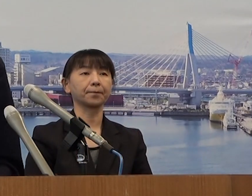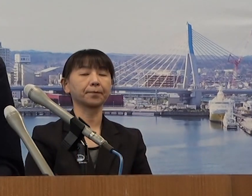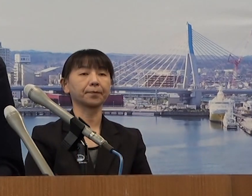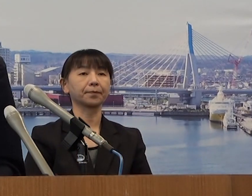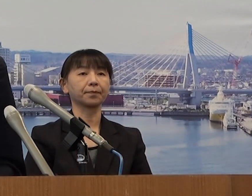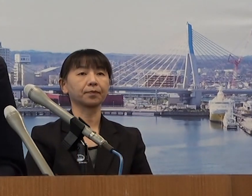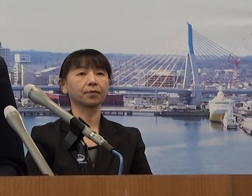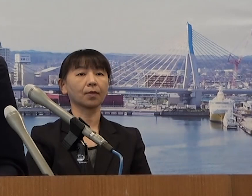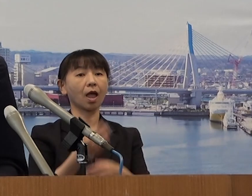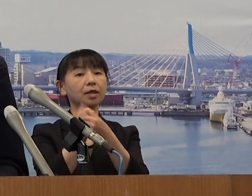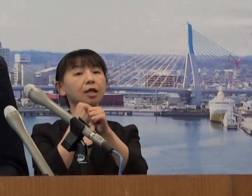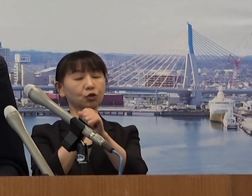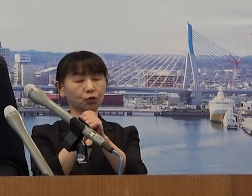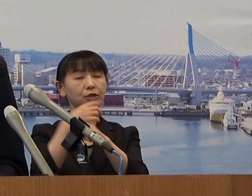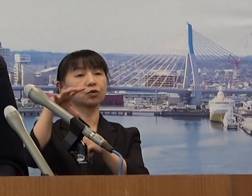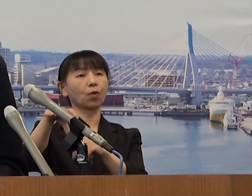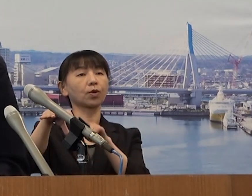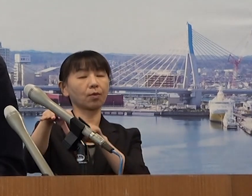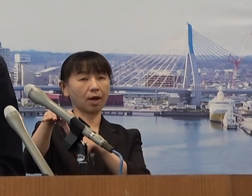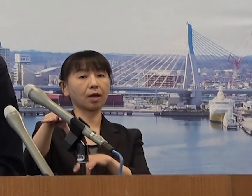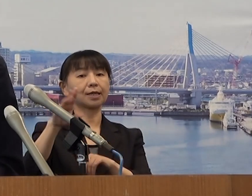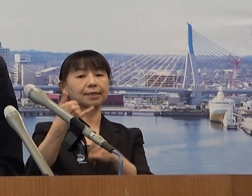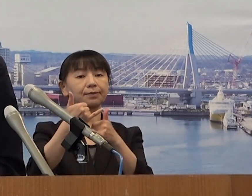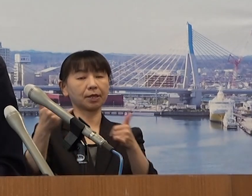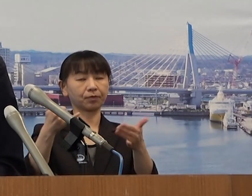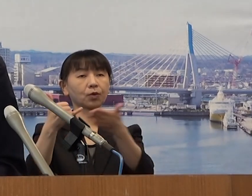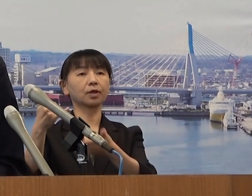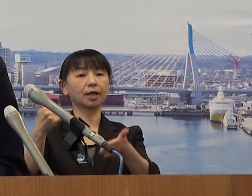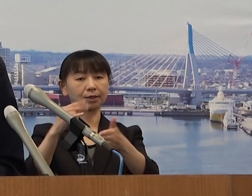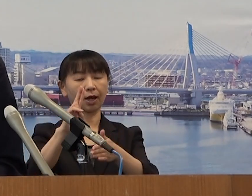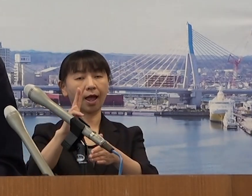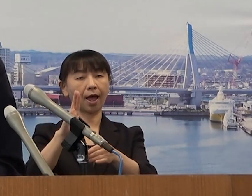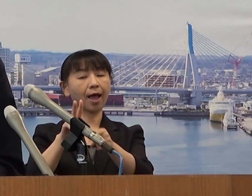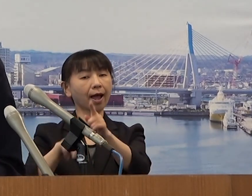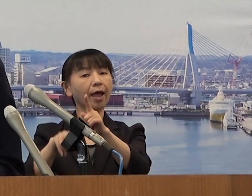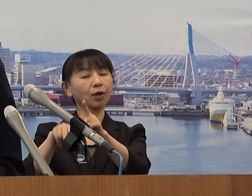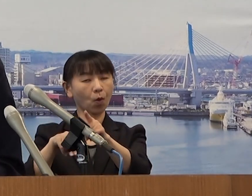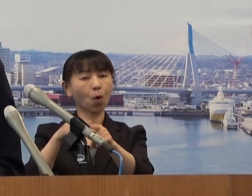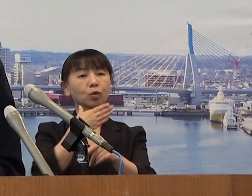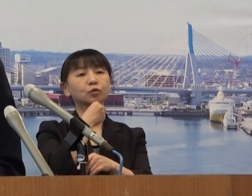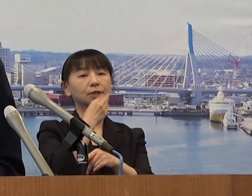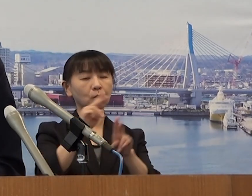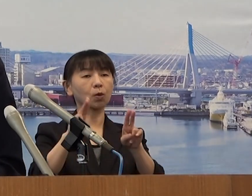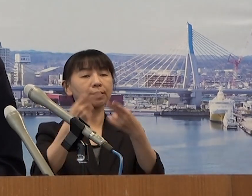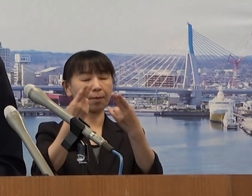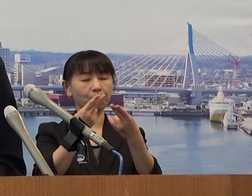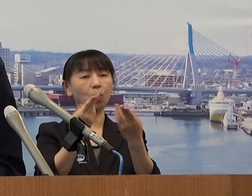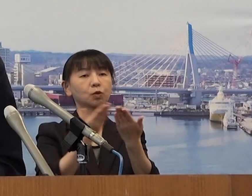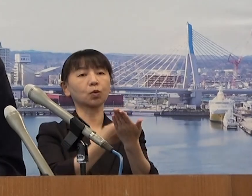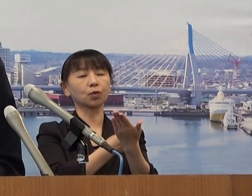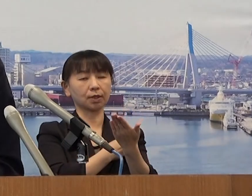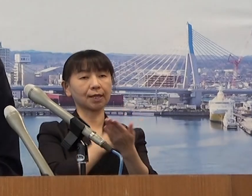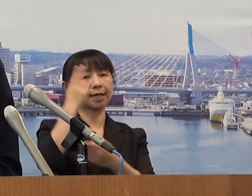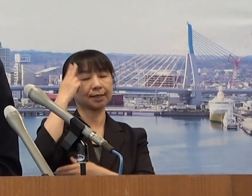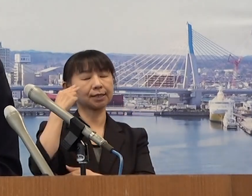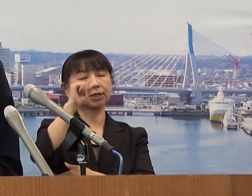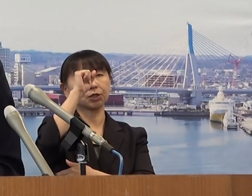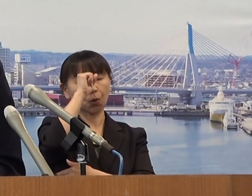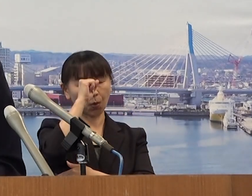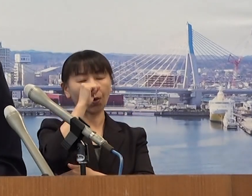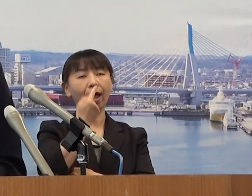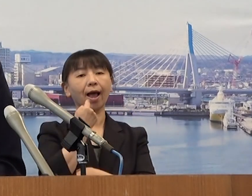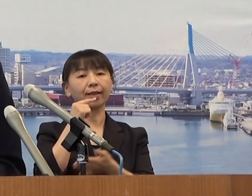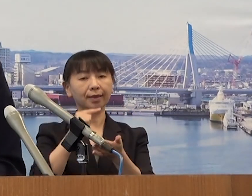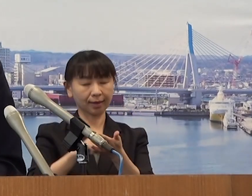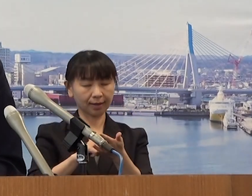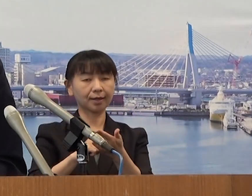また研修室等では市民の方が介護や福祉の専門職に認知症について気軽に